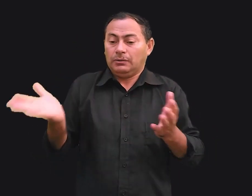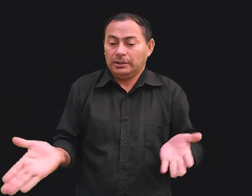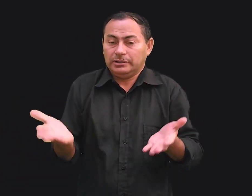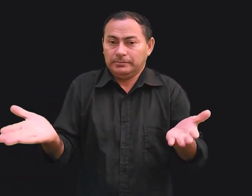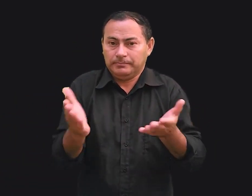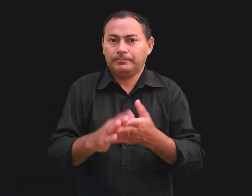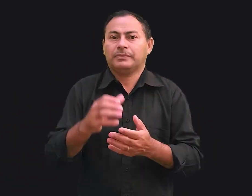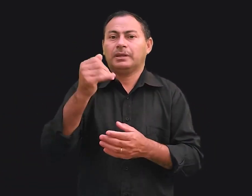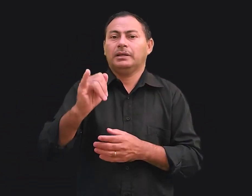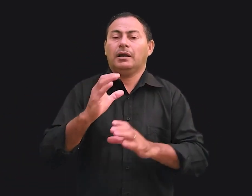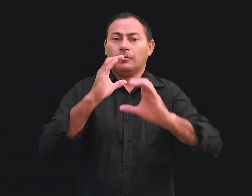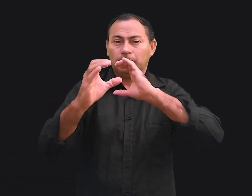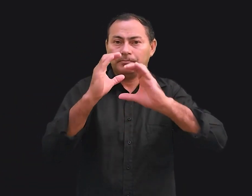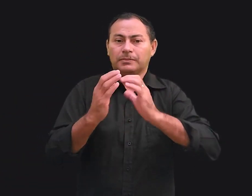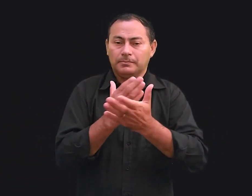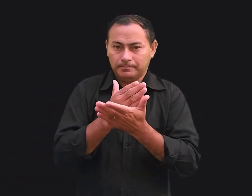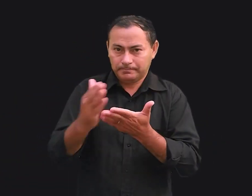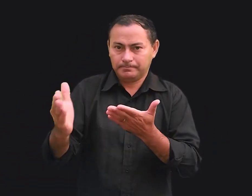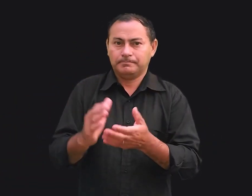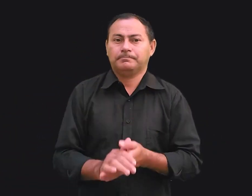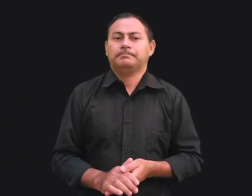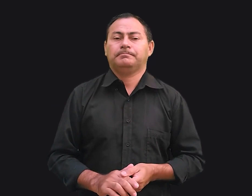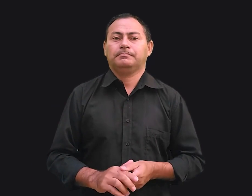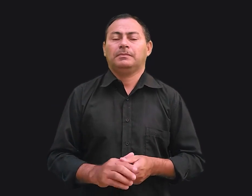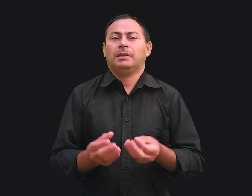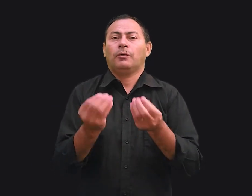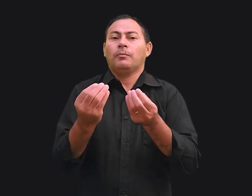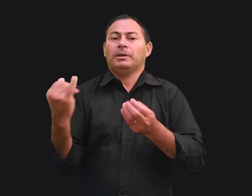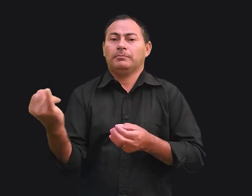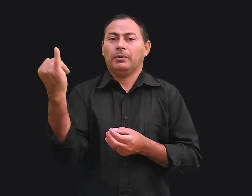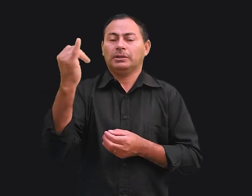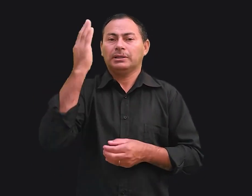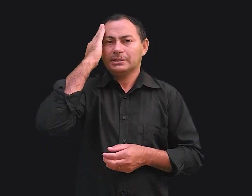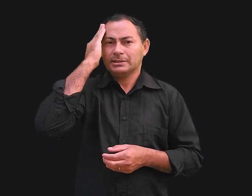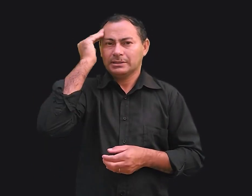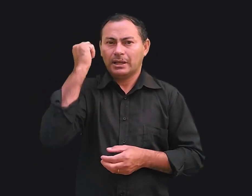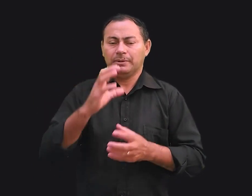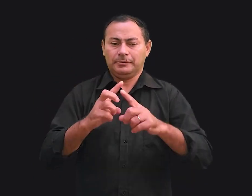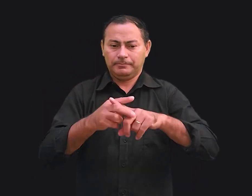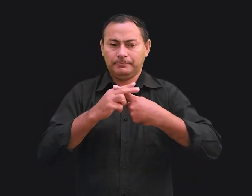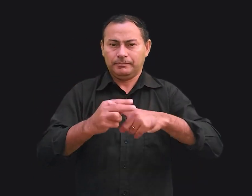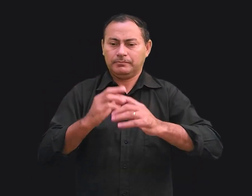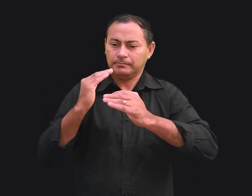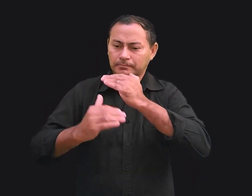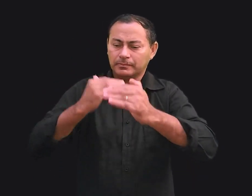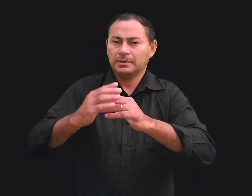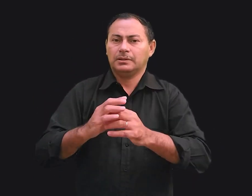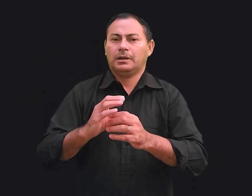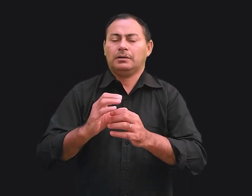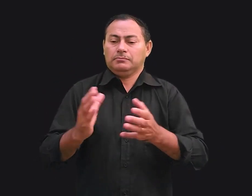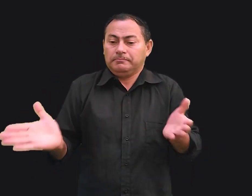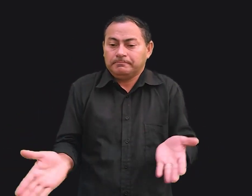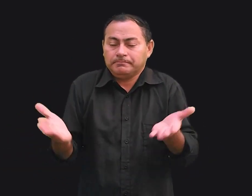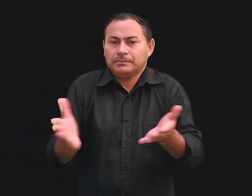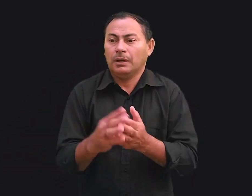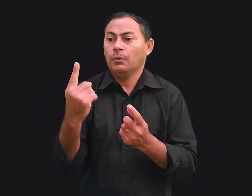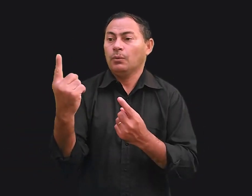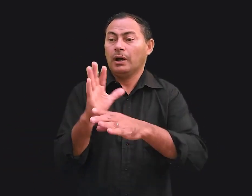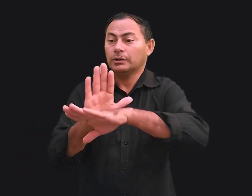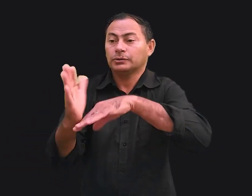autoestima. É aí que a comunicação entra. Como é importante, sabe, essa ferramenta na construção da autoestima. Um vai ajudar o